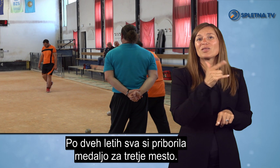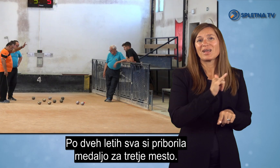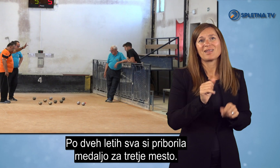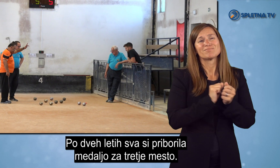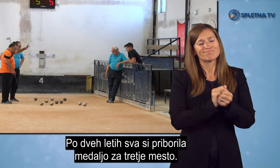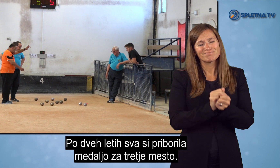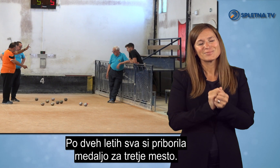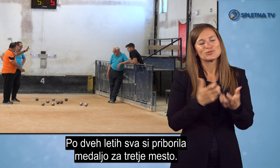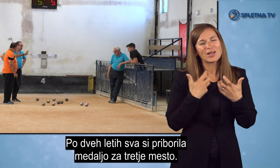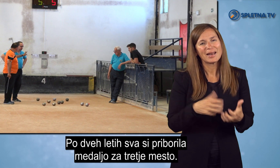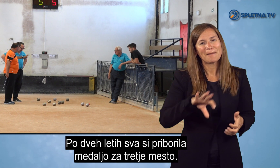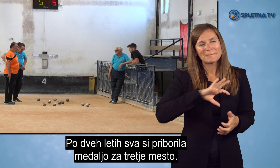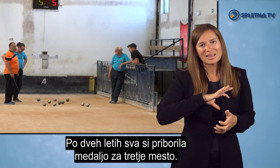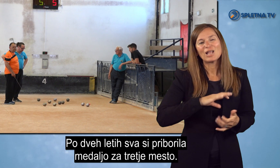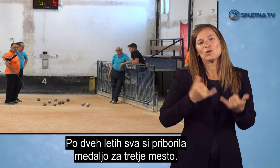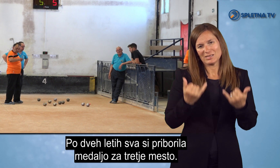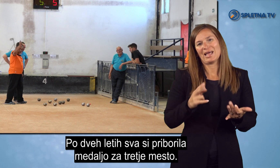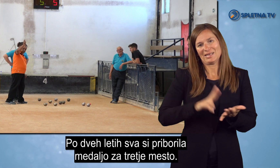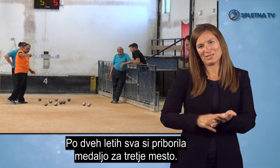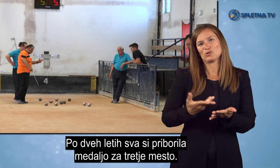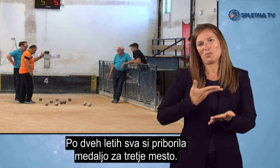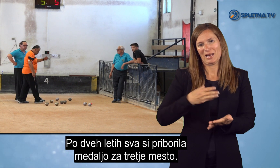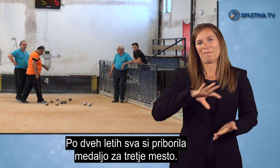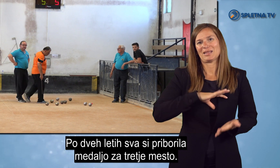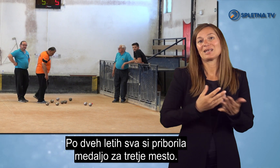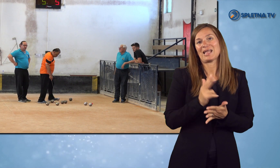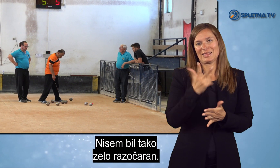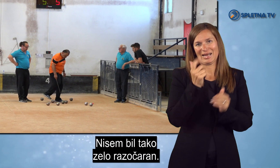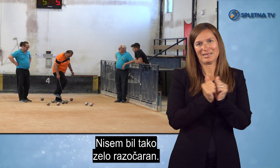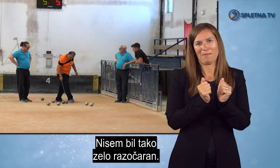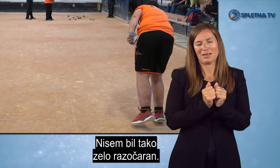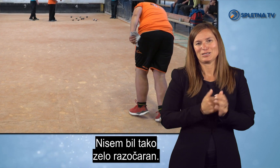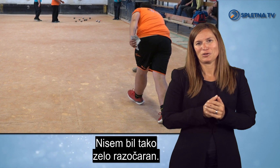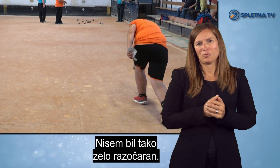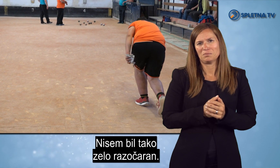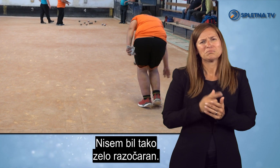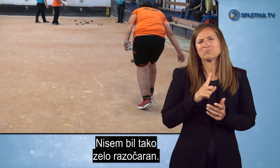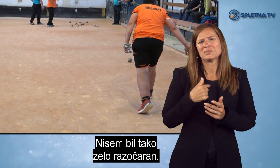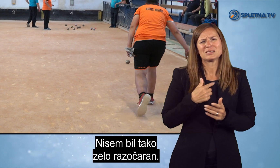so zdaj ponovno dobila medaljo za 3. mesto. Sploh nisem bil toliko razočaran,